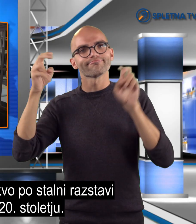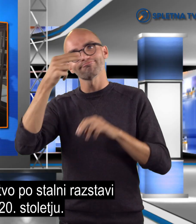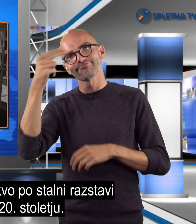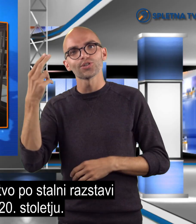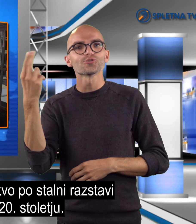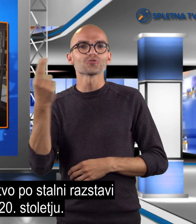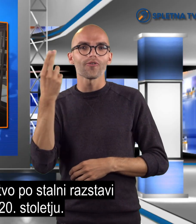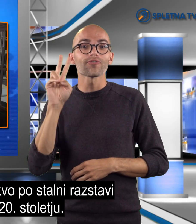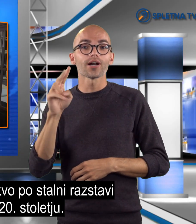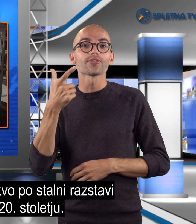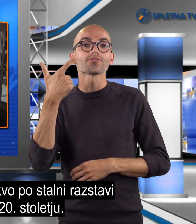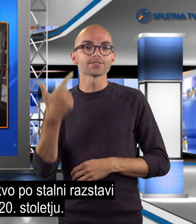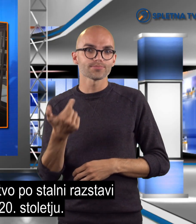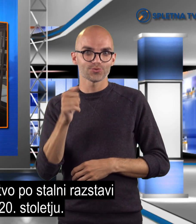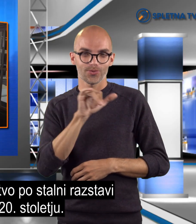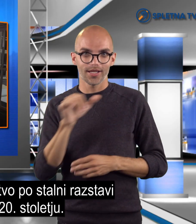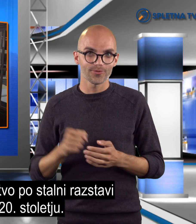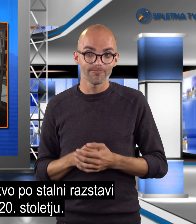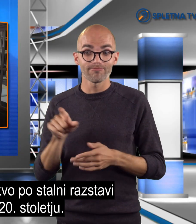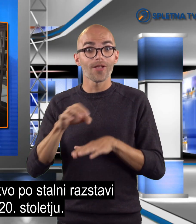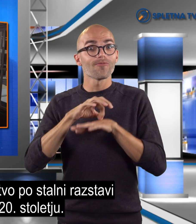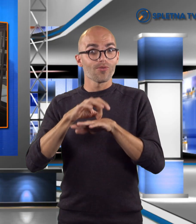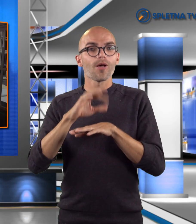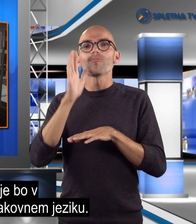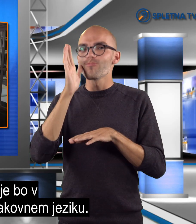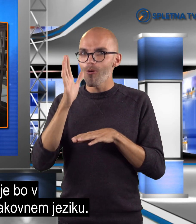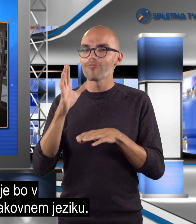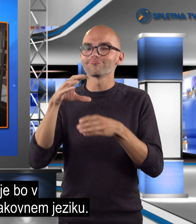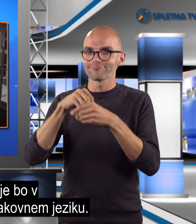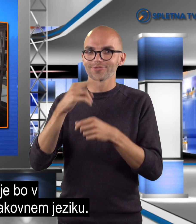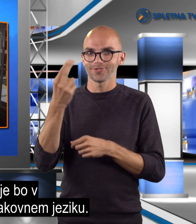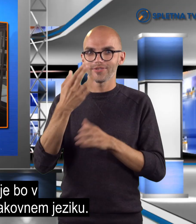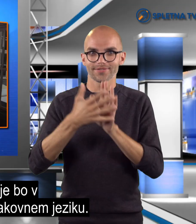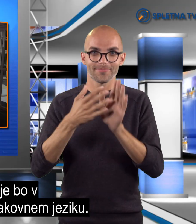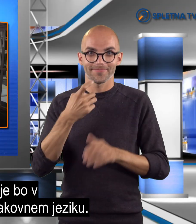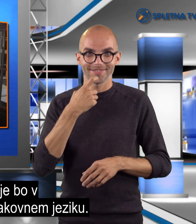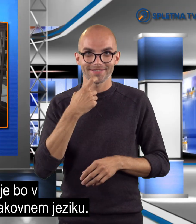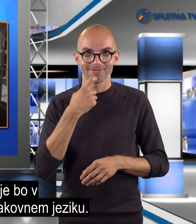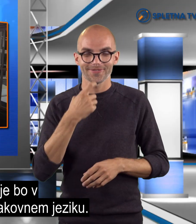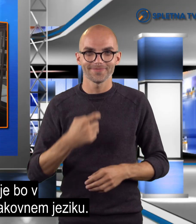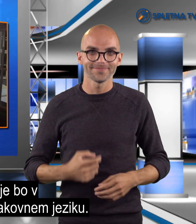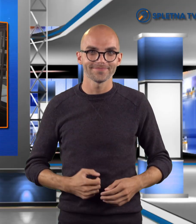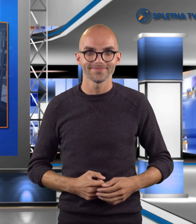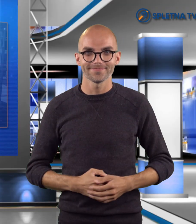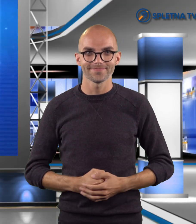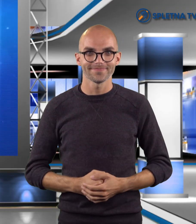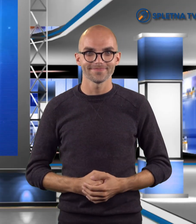stalni razstavi Slovenci v 20. stoletju. Vodenje bo v slovenskem znakovnem